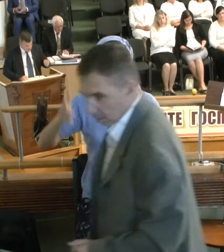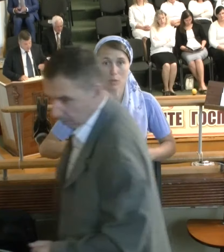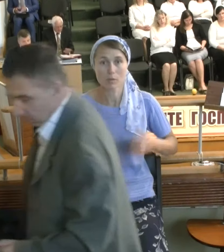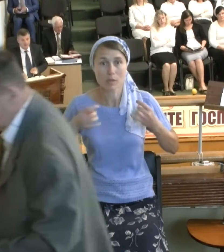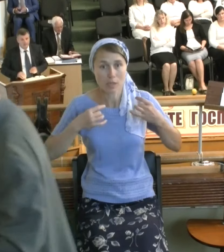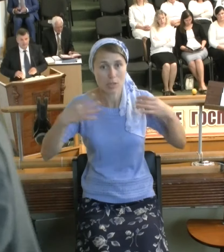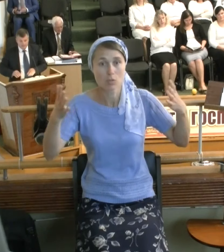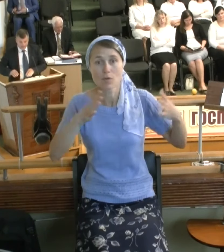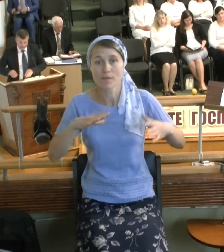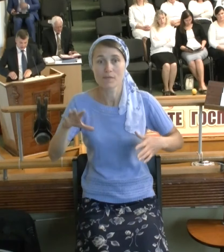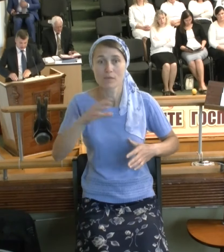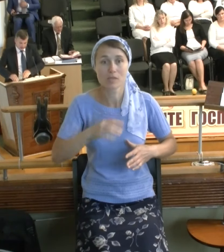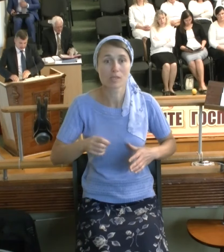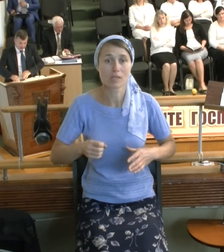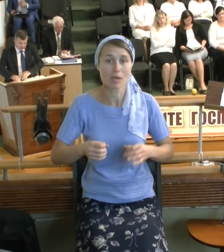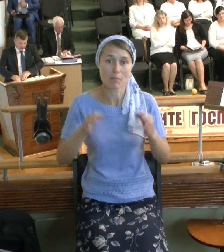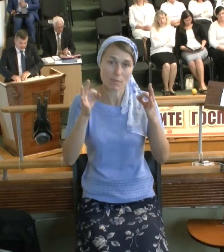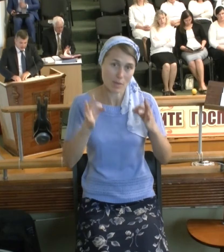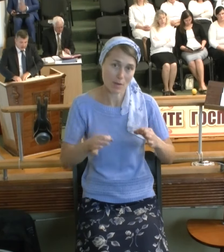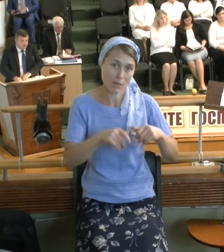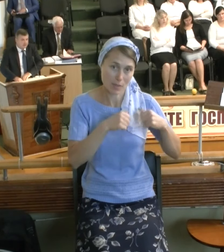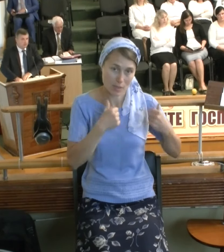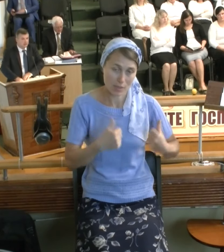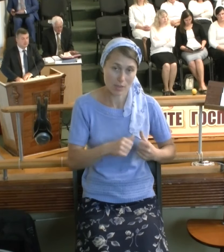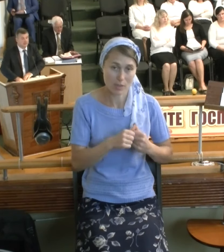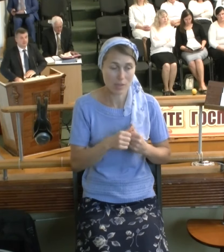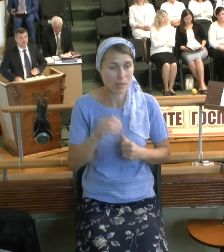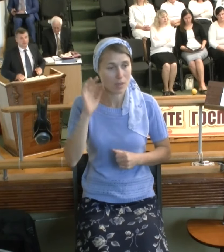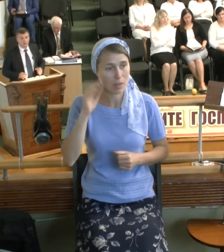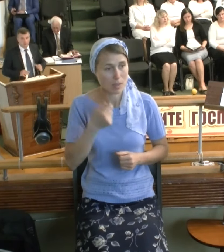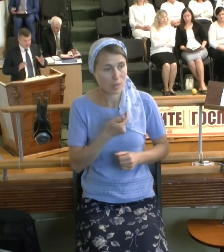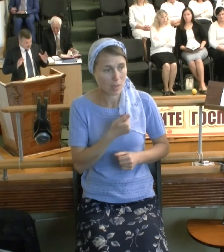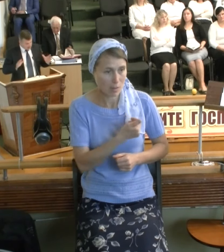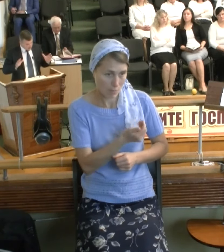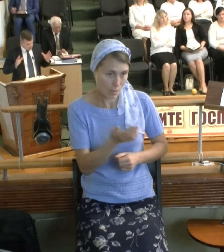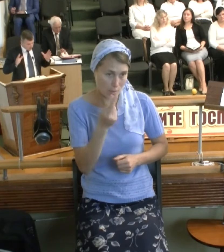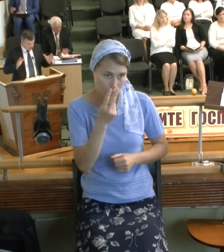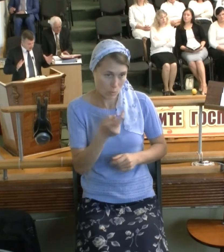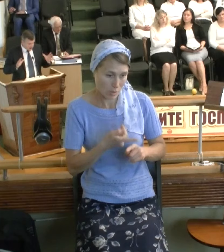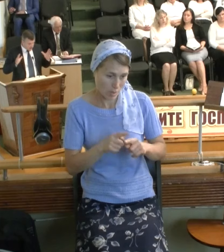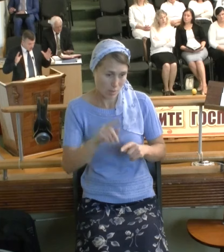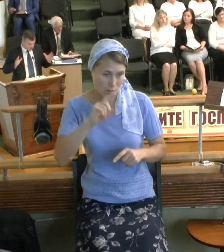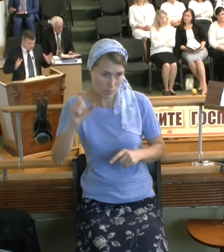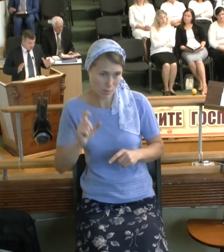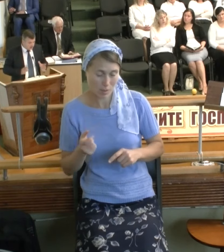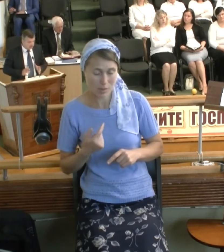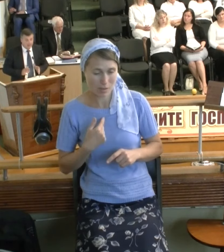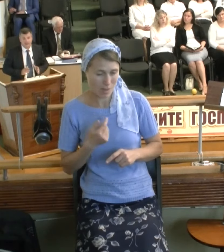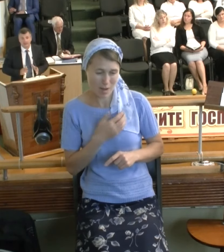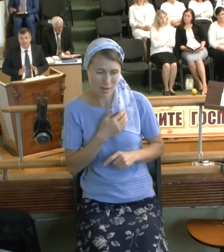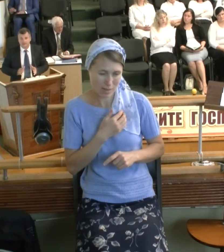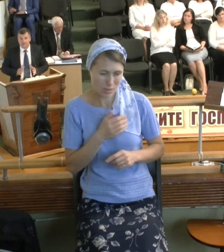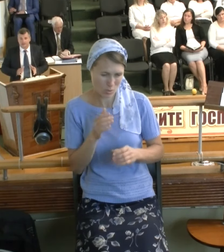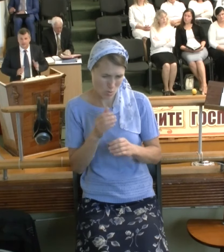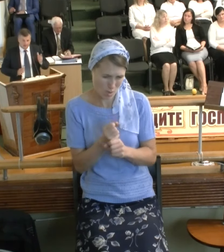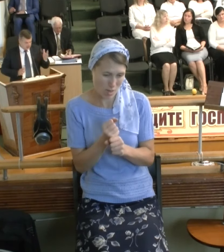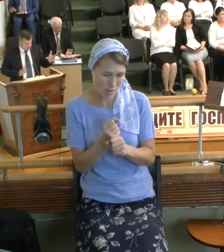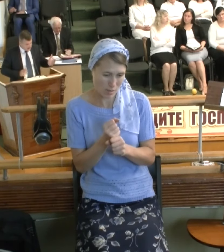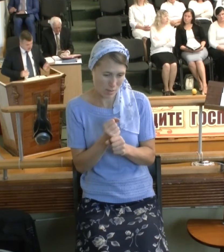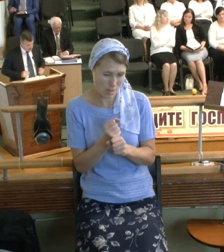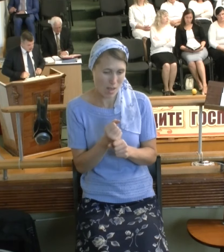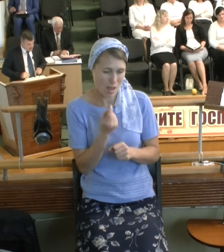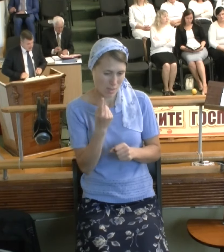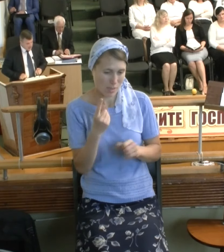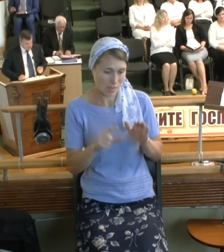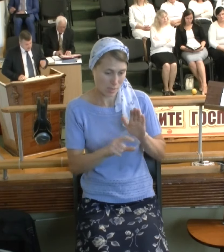все правые сердца. Когда мы смотрим на этот псалом, вот я хотел бы буквально коротко посмотреть на один стих, это